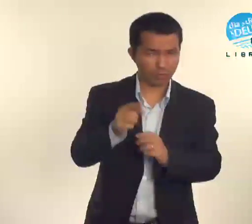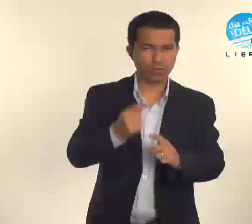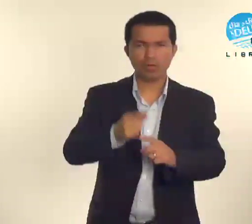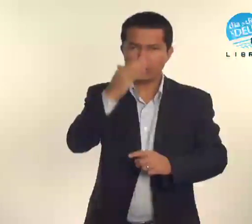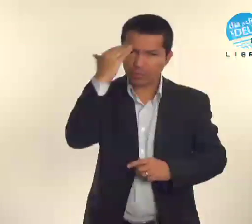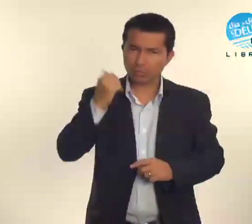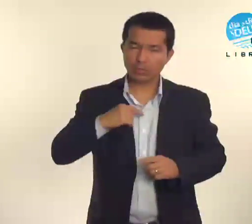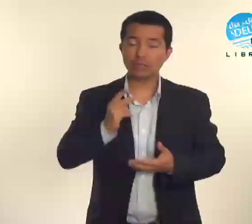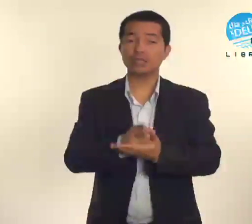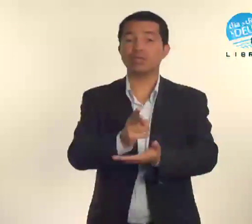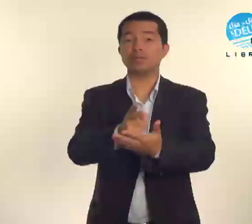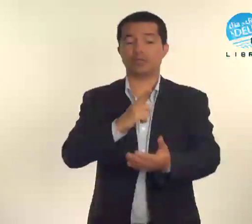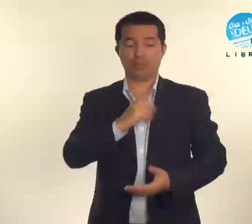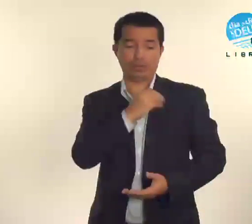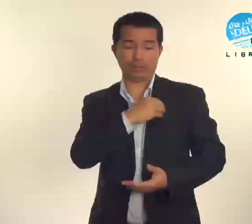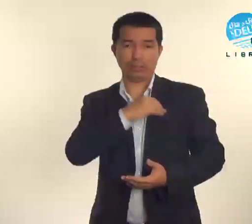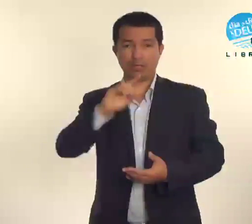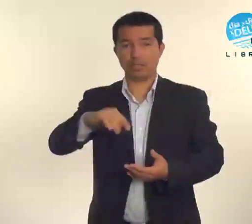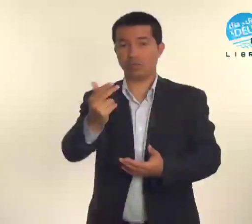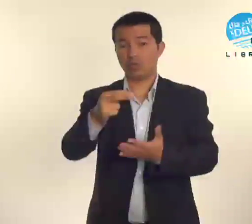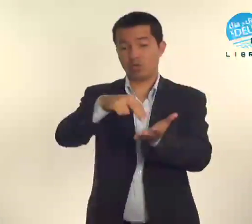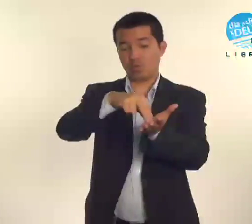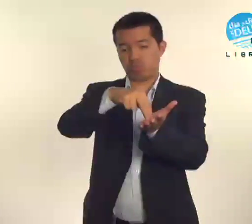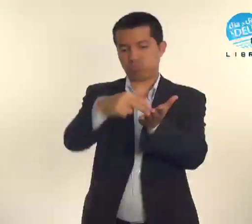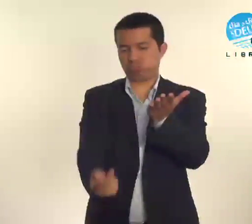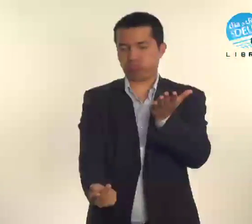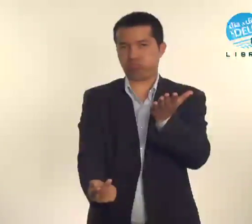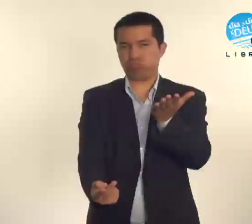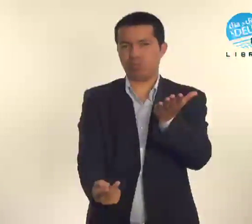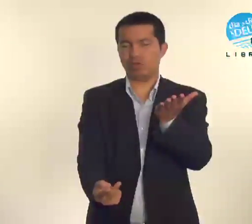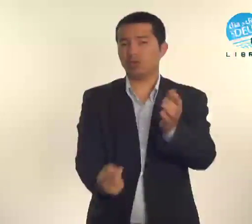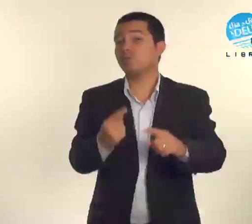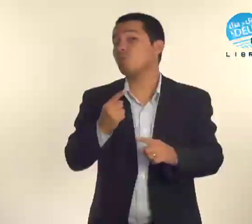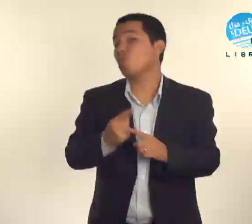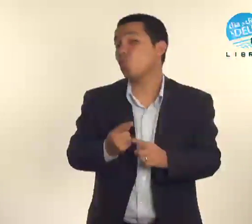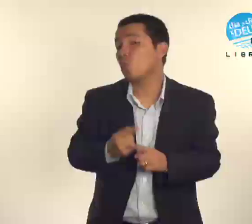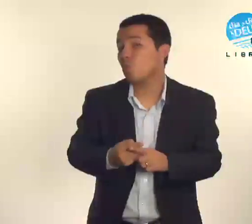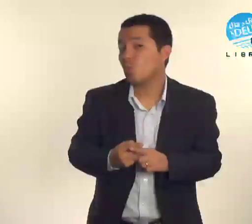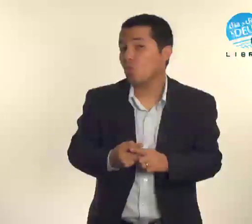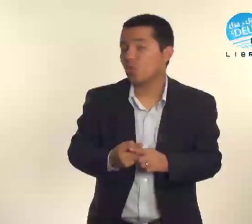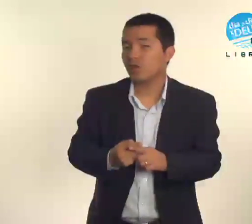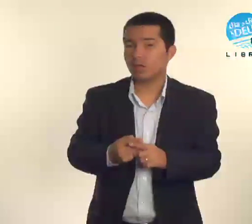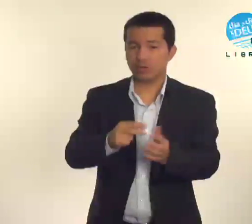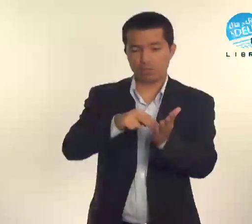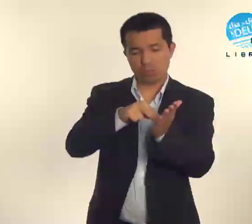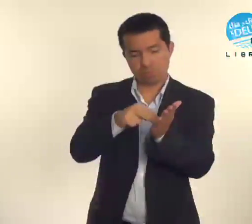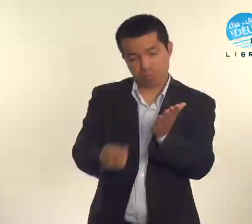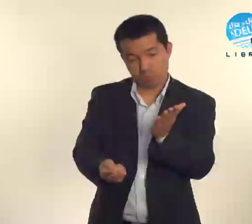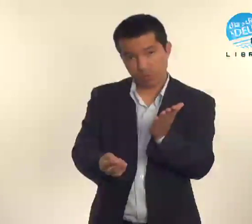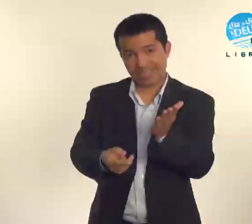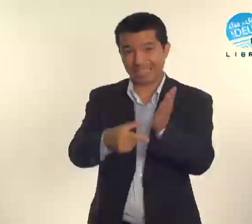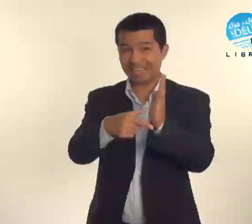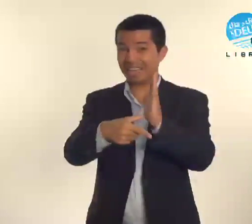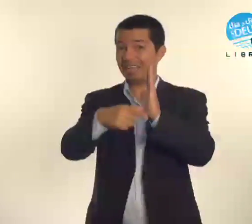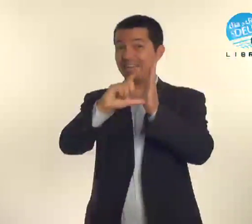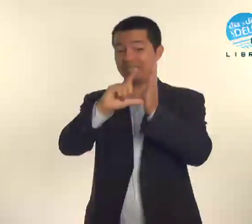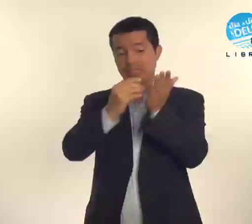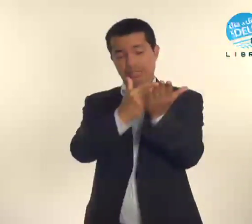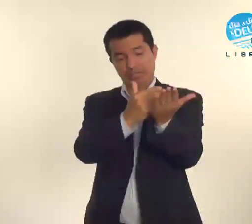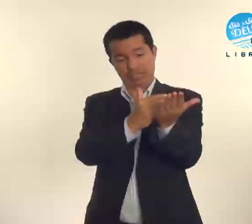Todo pecado que é queda, na verdade, ele é consequência do que a